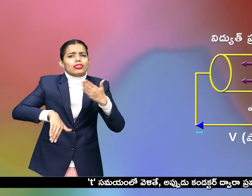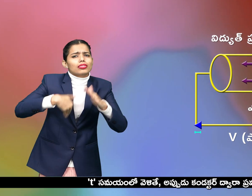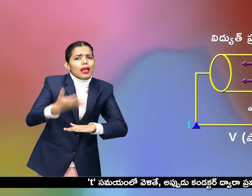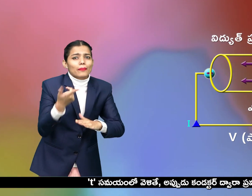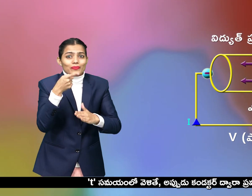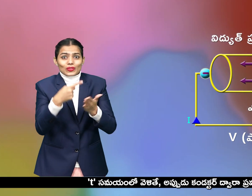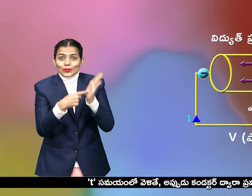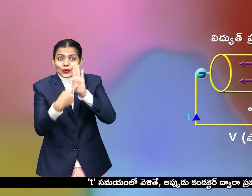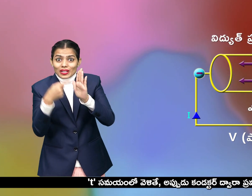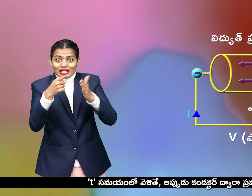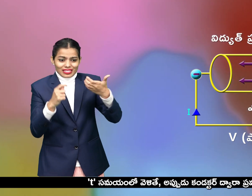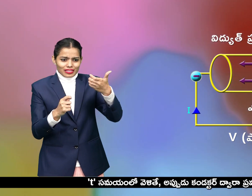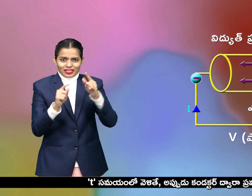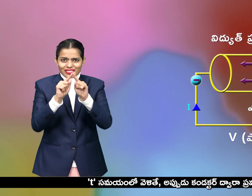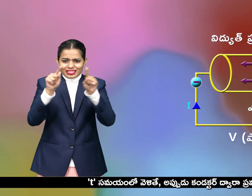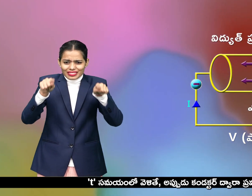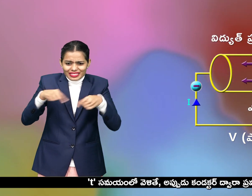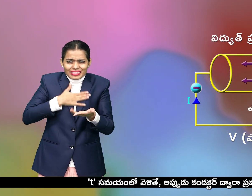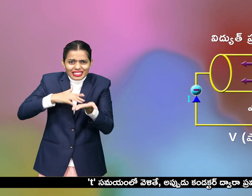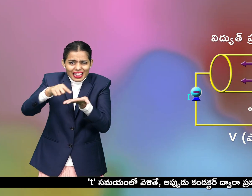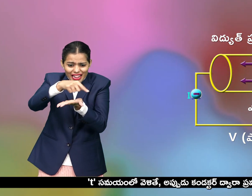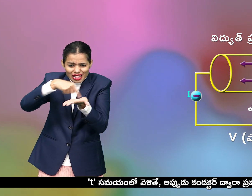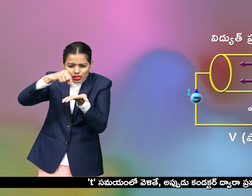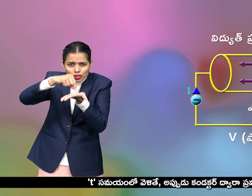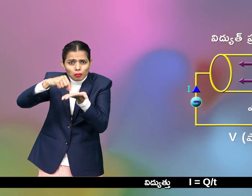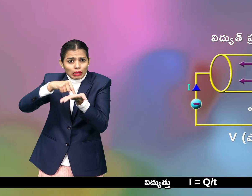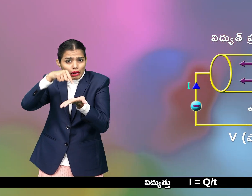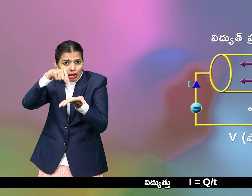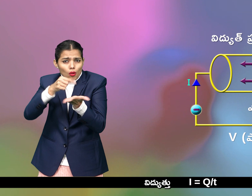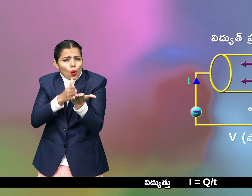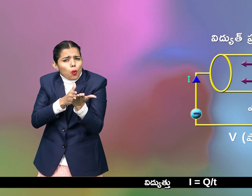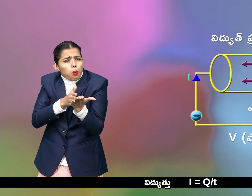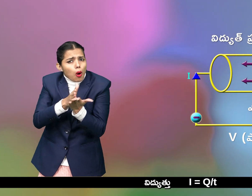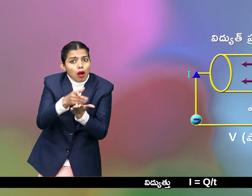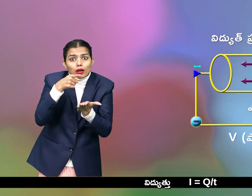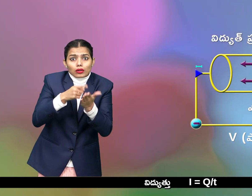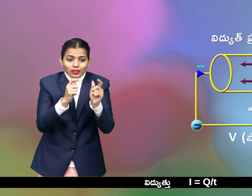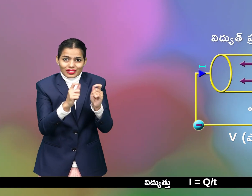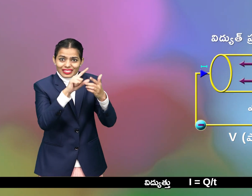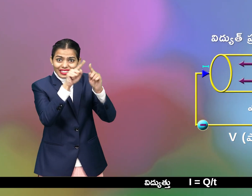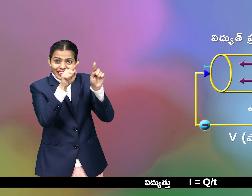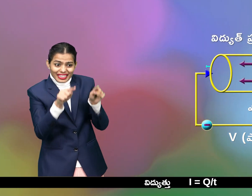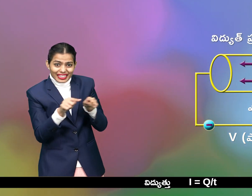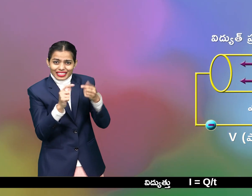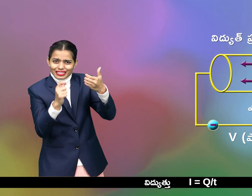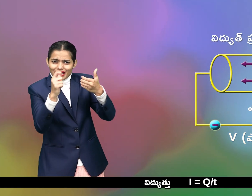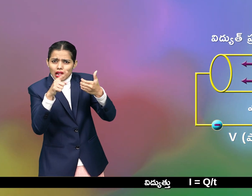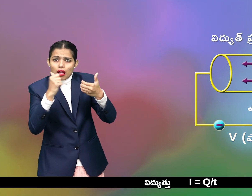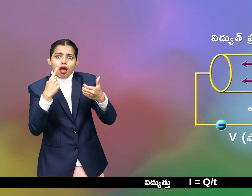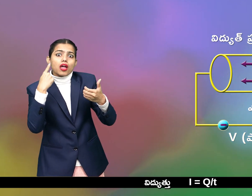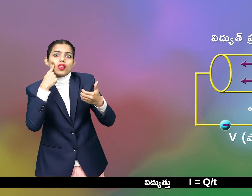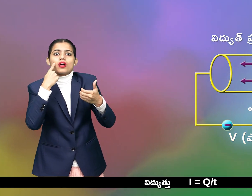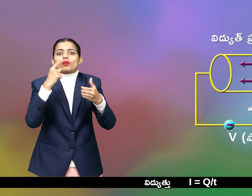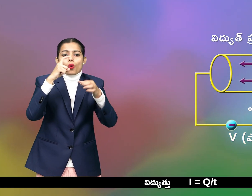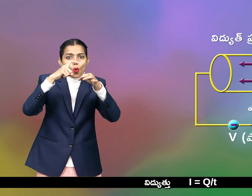T సమయంలో వెళితే అప్పుడు కండక్టర్ ద్వారా ప్రవహించే విద్యుత్తు L